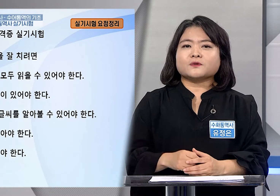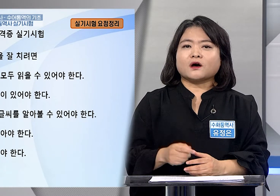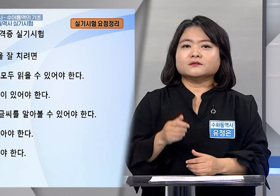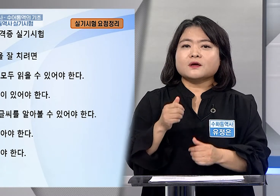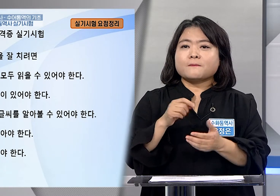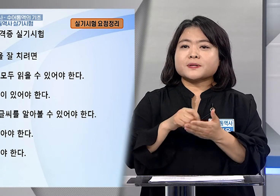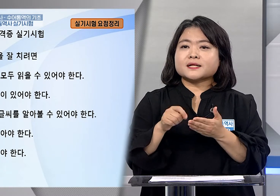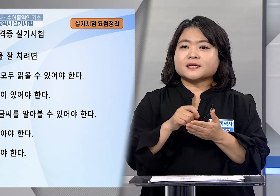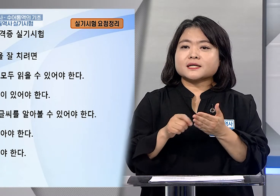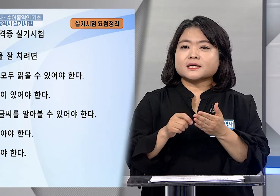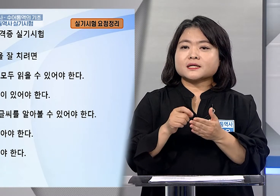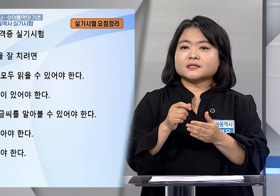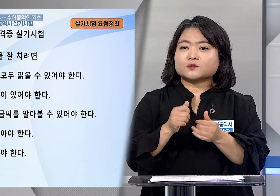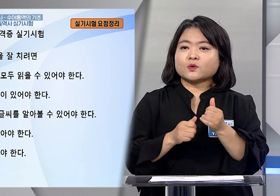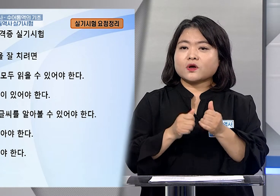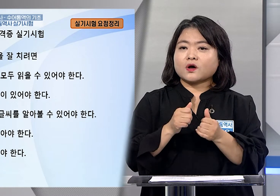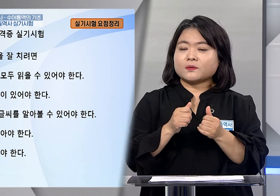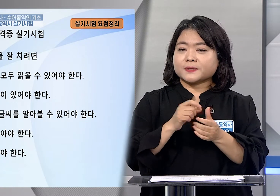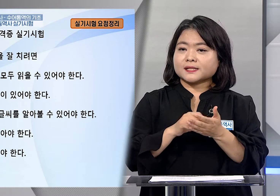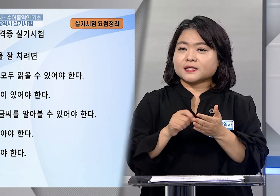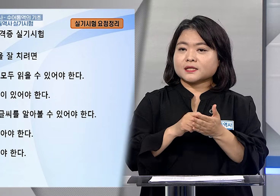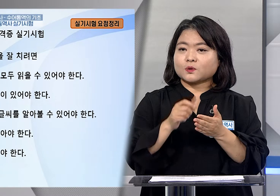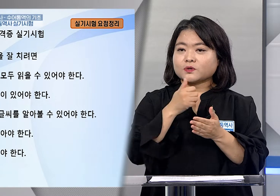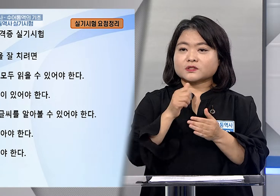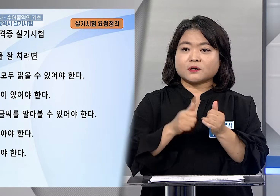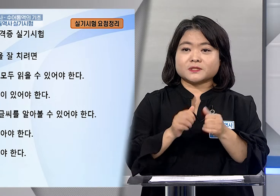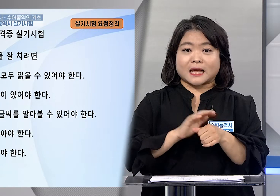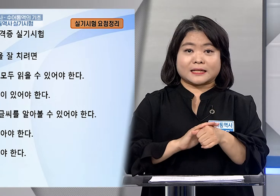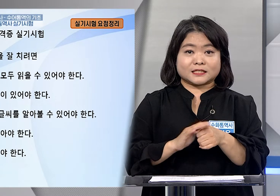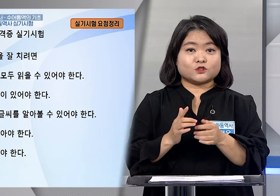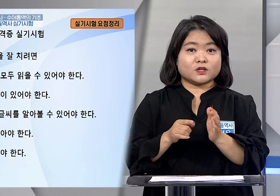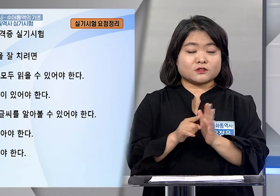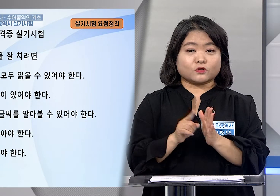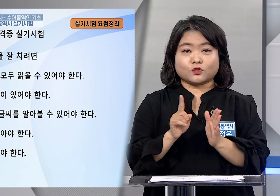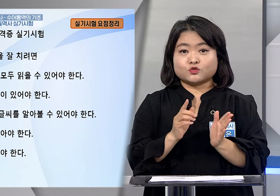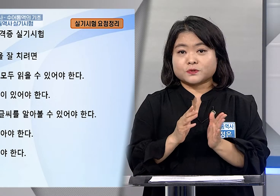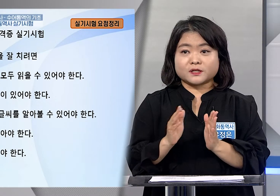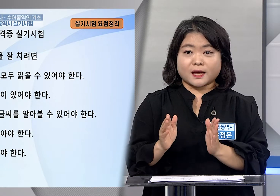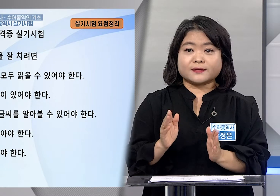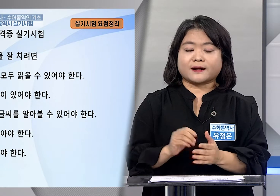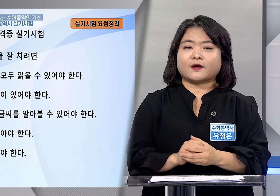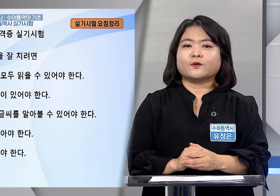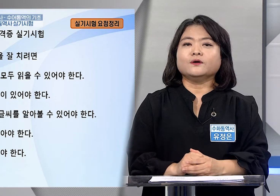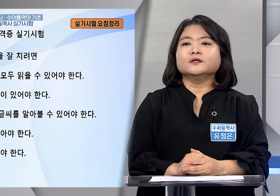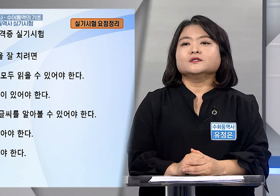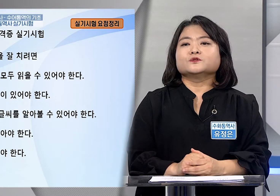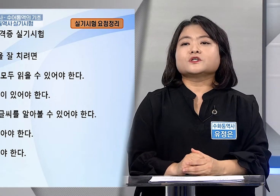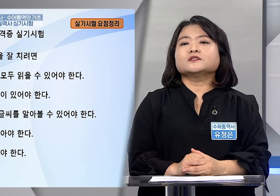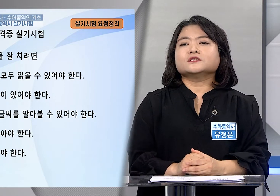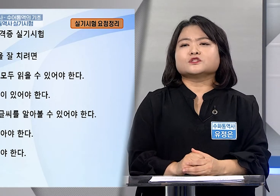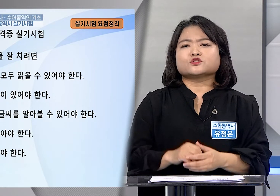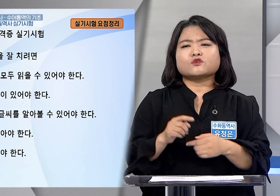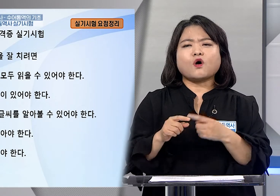그러면 필기 통역 시험을 잘 치기 위해서 어떤 준비를 해야 될까요? 우선은